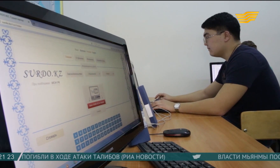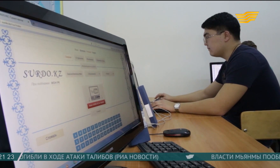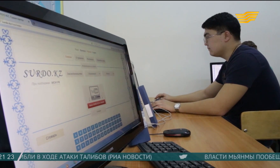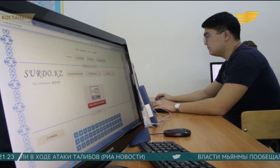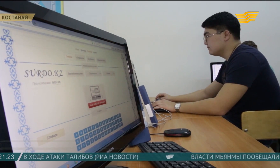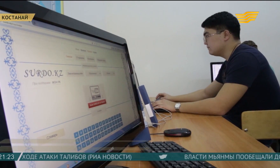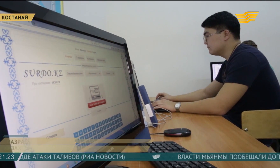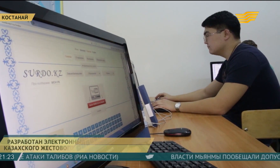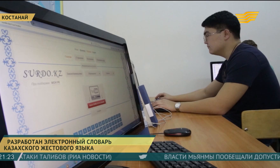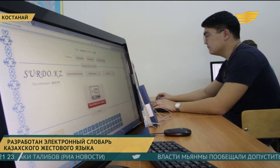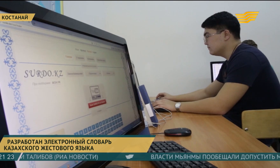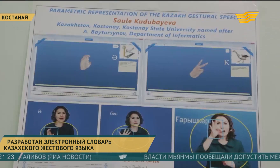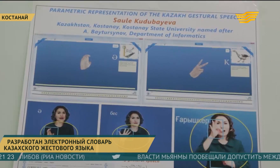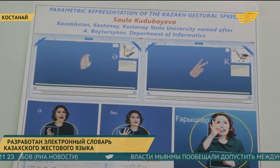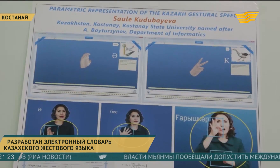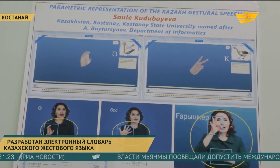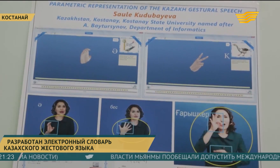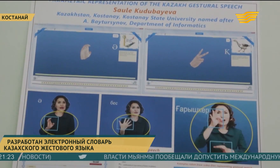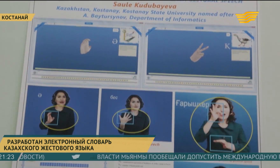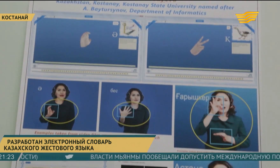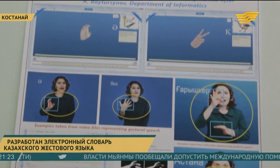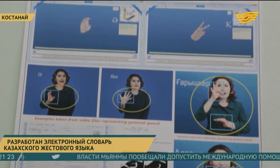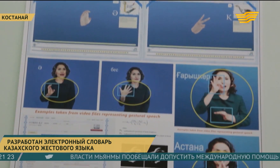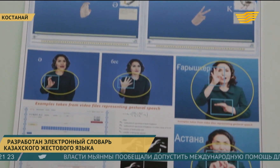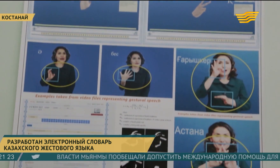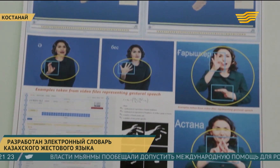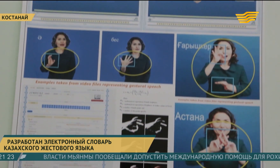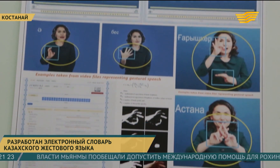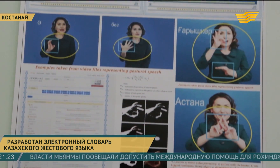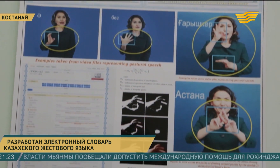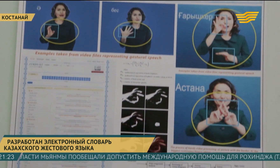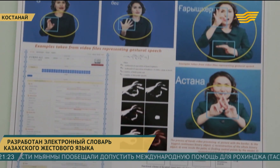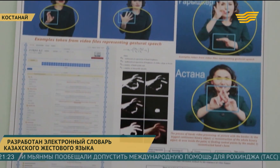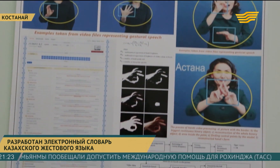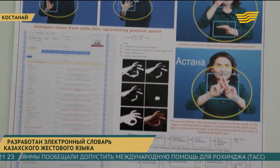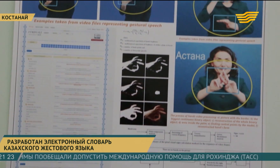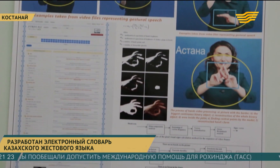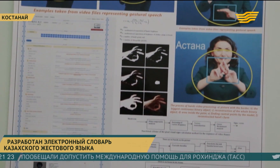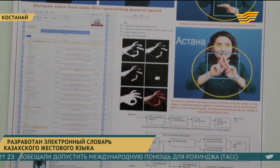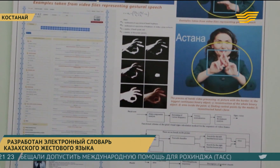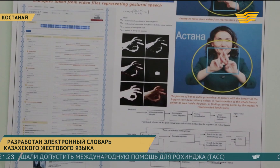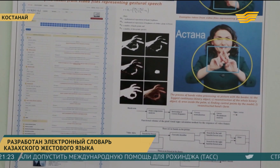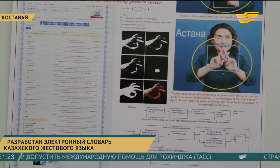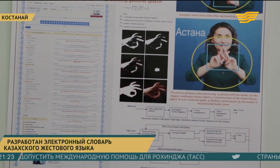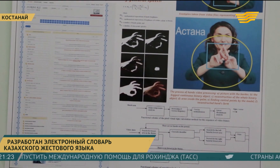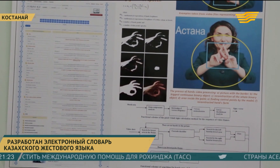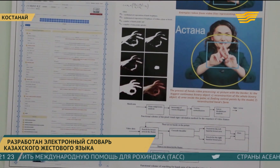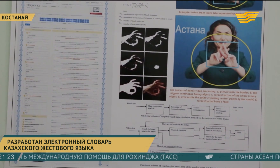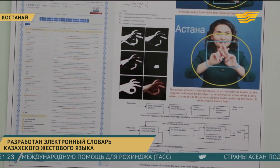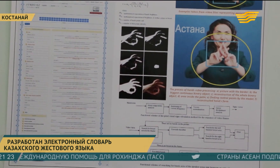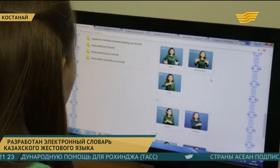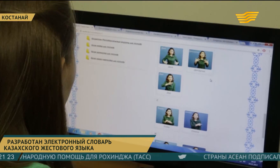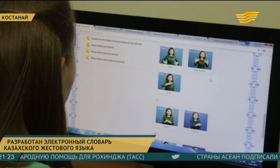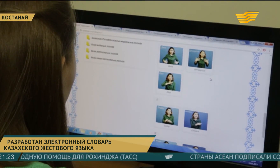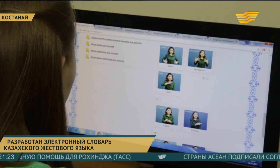Продукт запатентовали. Сейчас на сурдосервере, так его называют авторы, хранится более 2000 видеофайлов. Это базовые наборы слов для